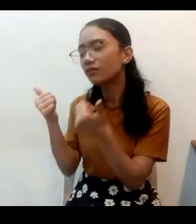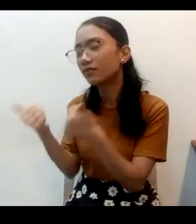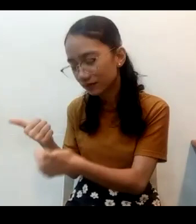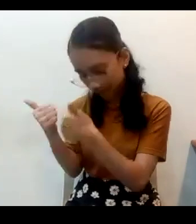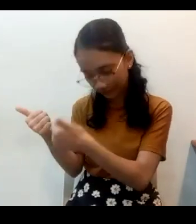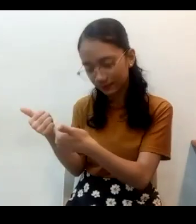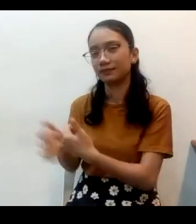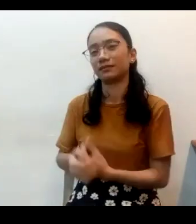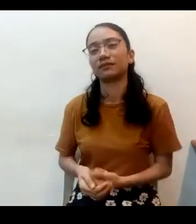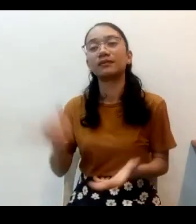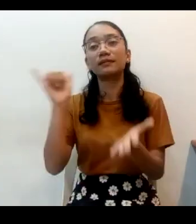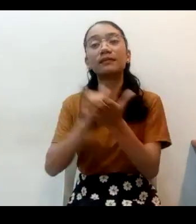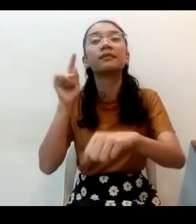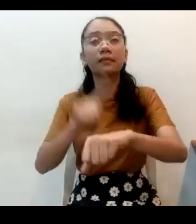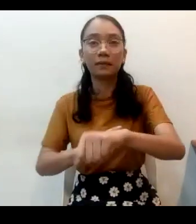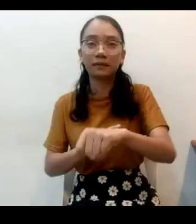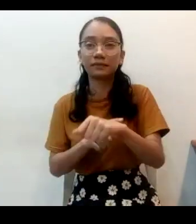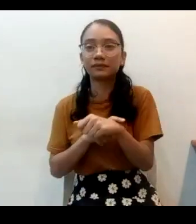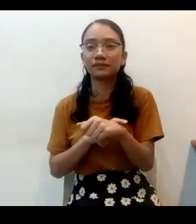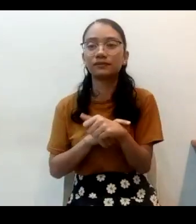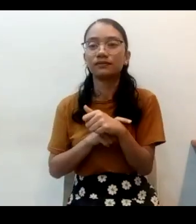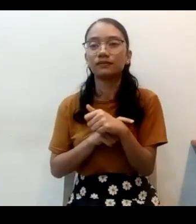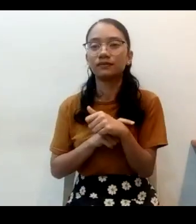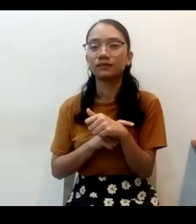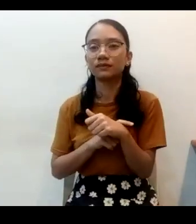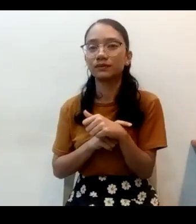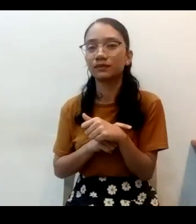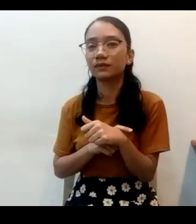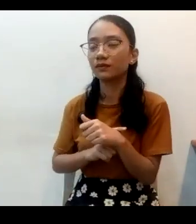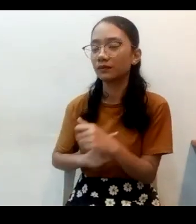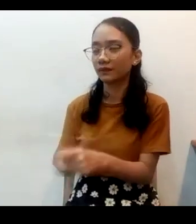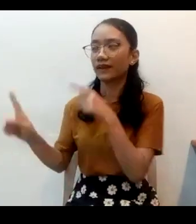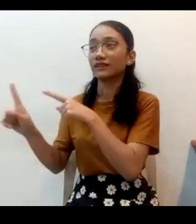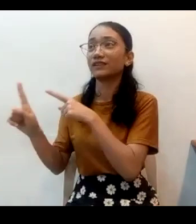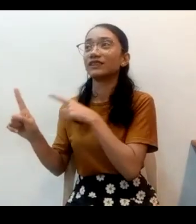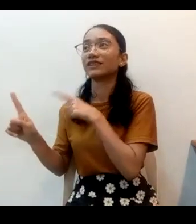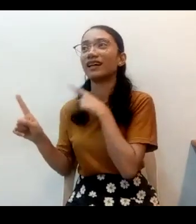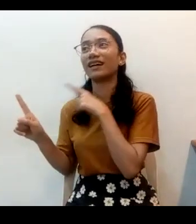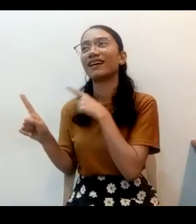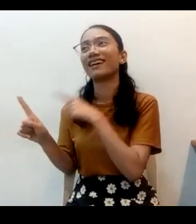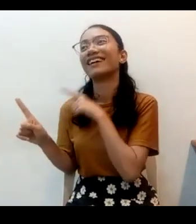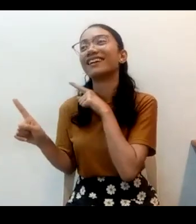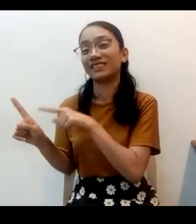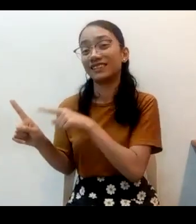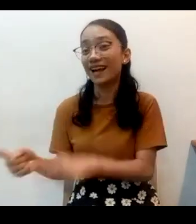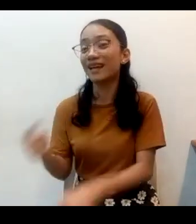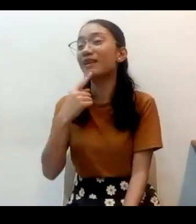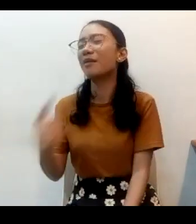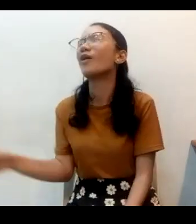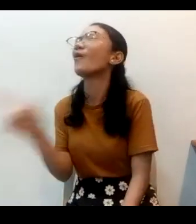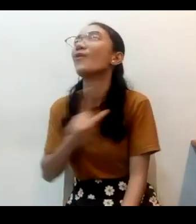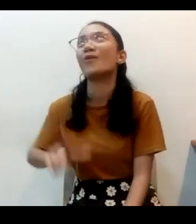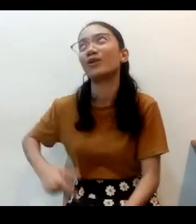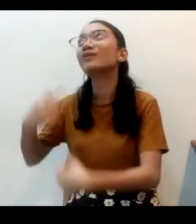siya. At the time, he really sincerely prayed, Lord, thank you for making me like this. Kaya noong oras po na yun,